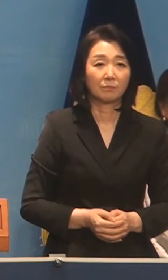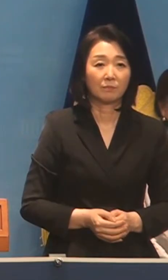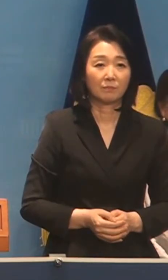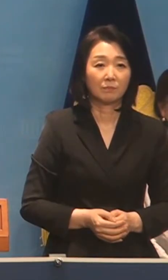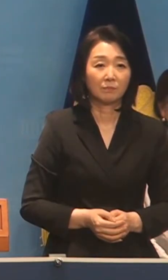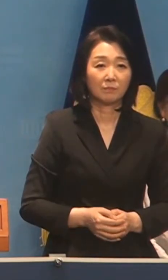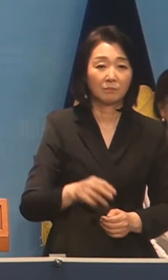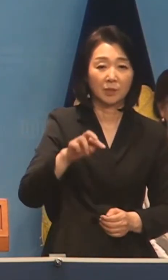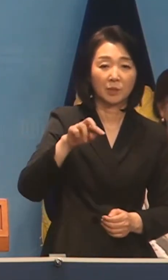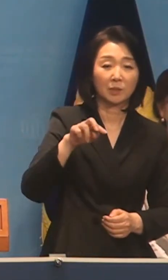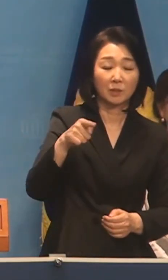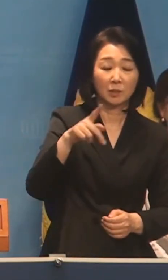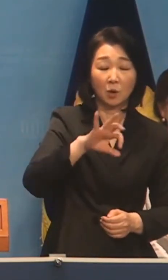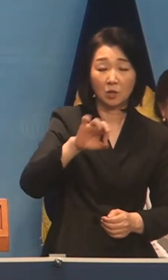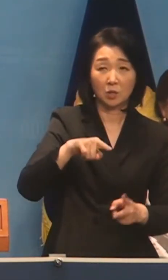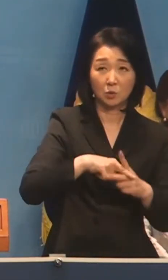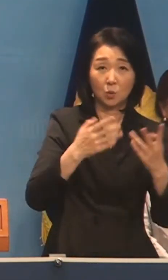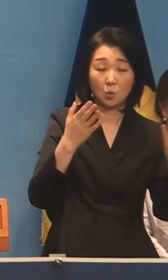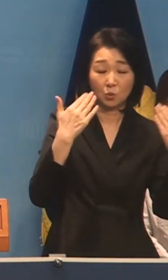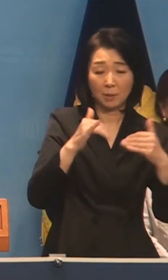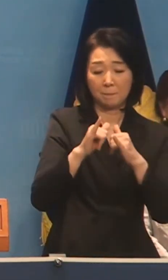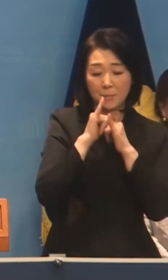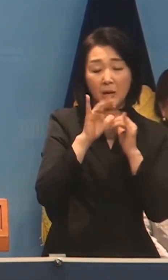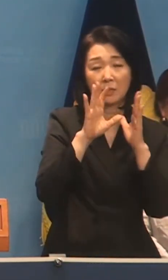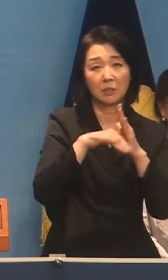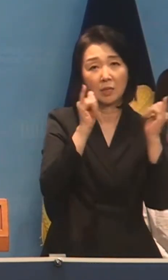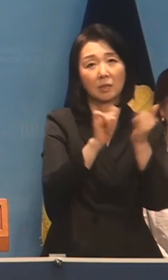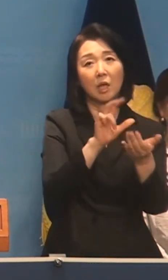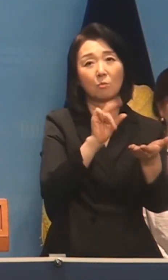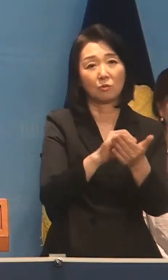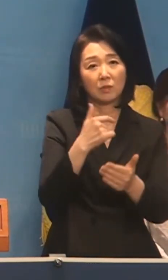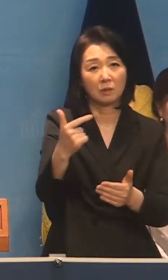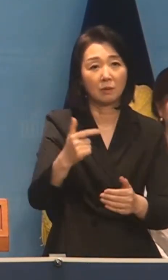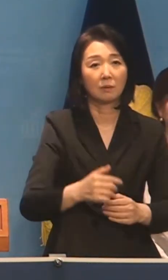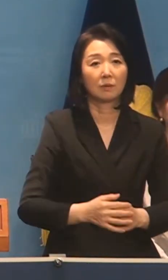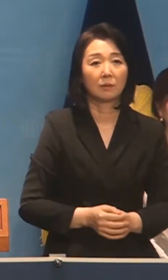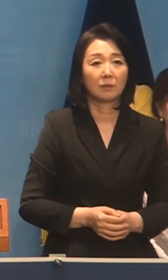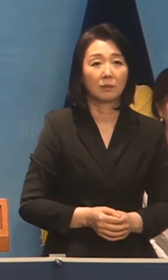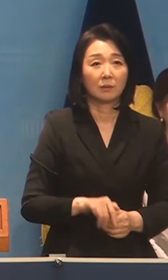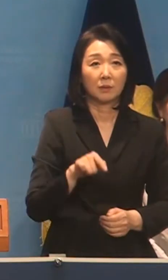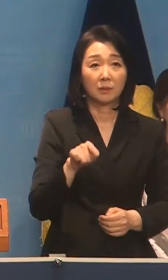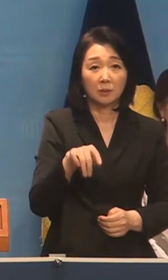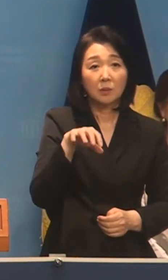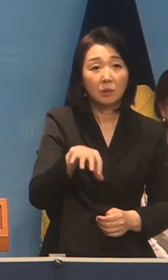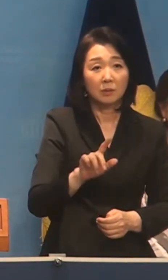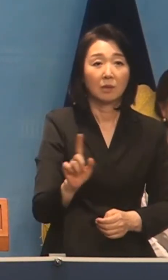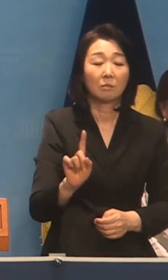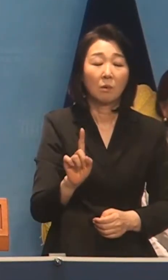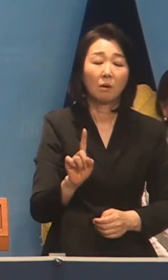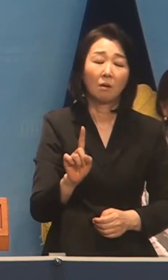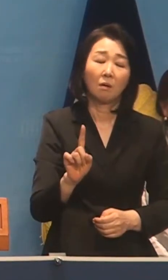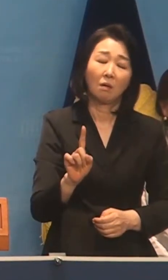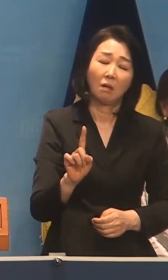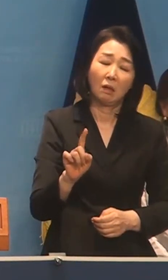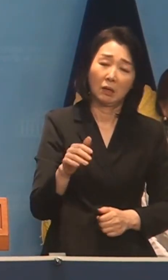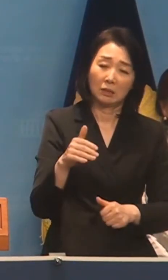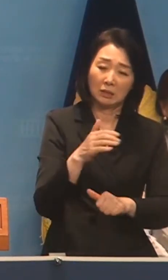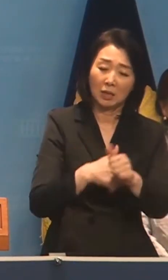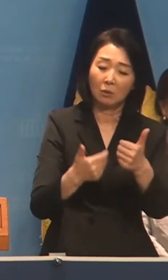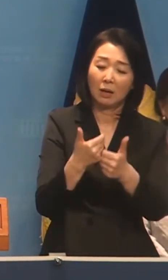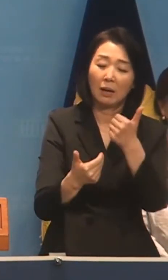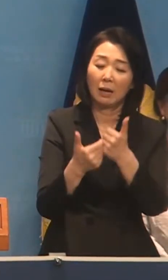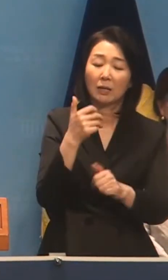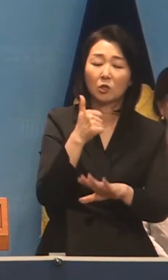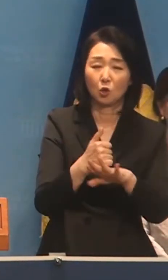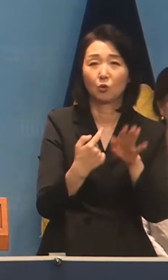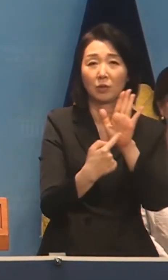서희초 교사가 자살했을 때 큰 사회적 파장을 일으켰죠. 그거는 현장에 모순이 가장 극도화돼서